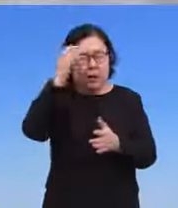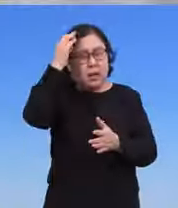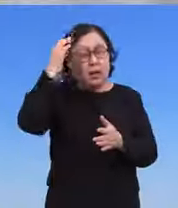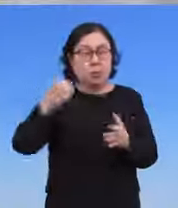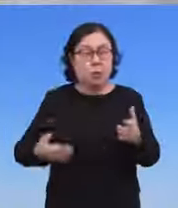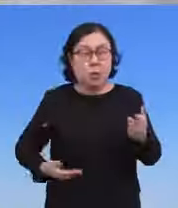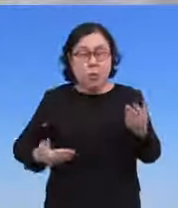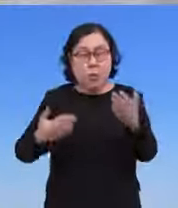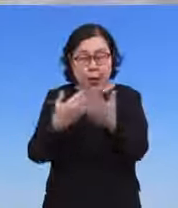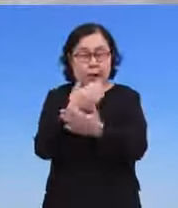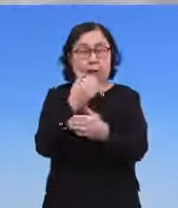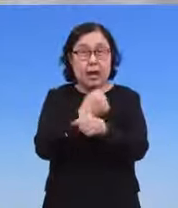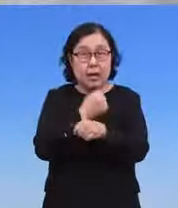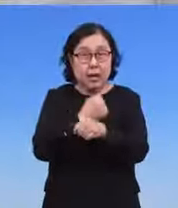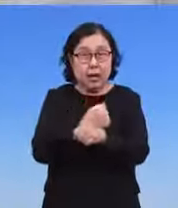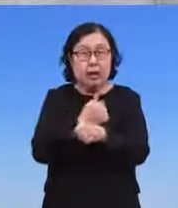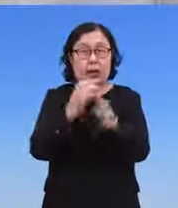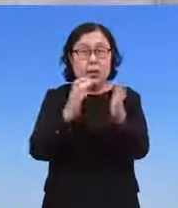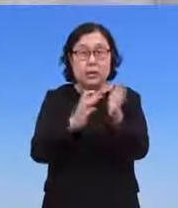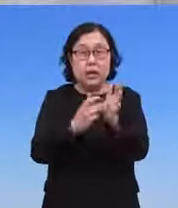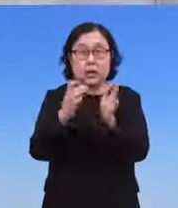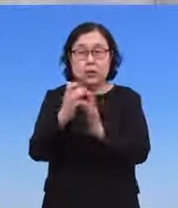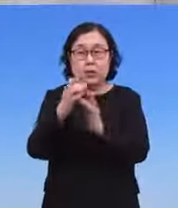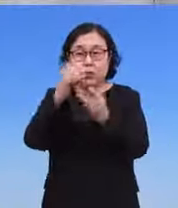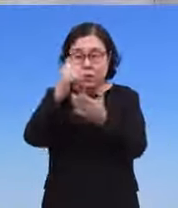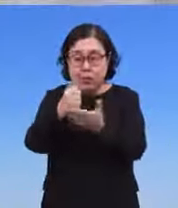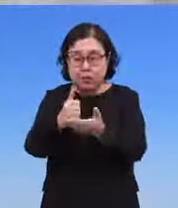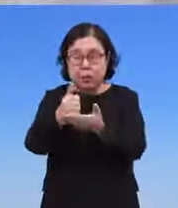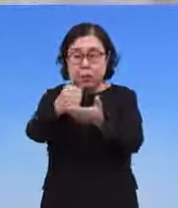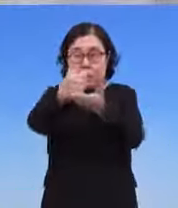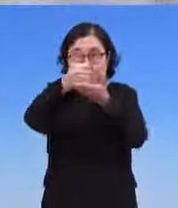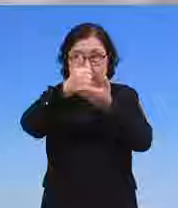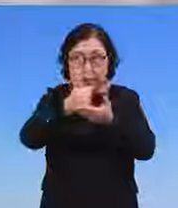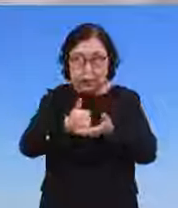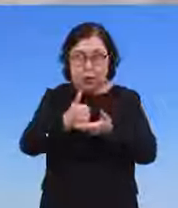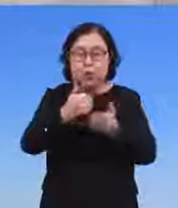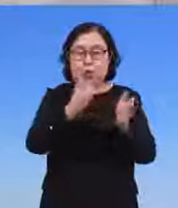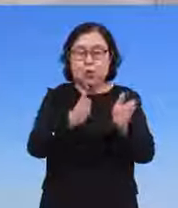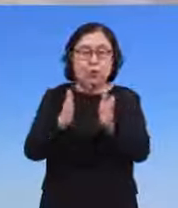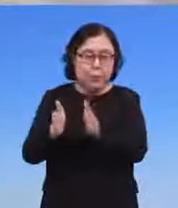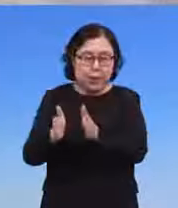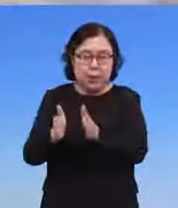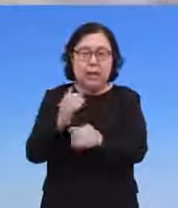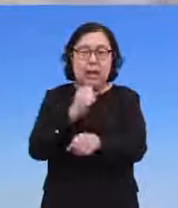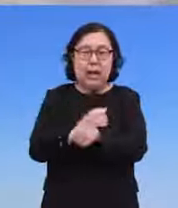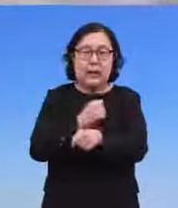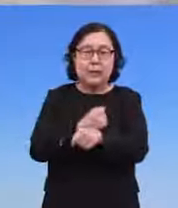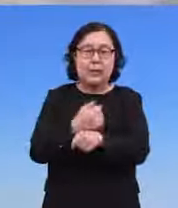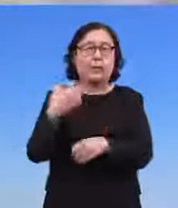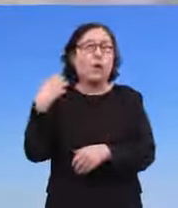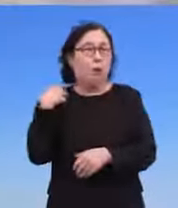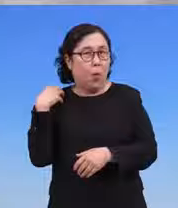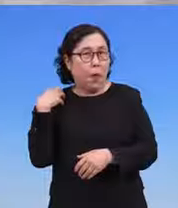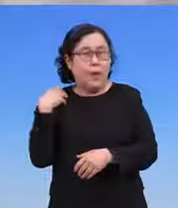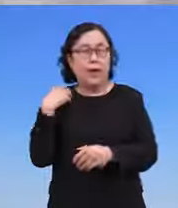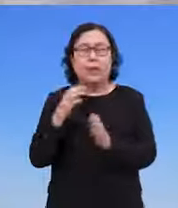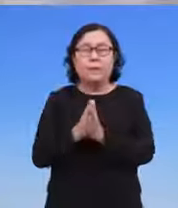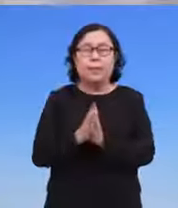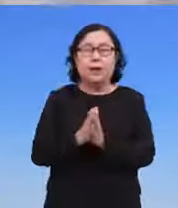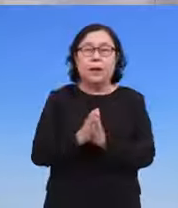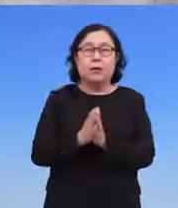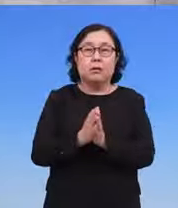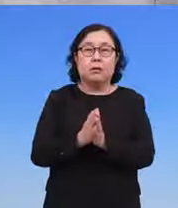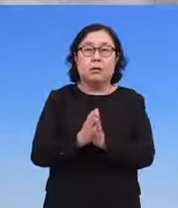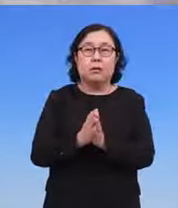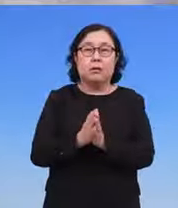심령을 깨닫고 회개하여 예수 그리스도를 맞을 준비를 하게 만드는 역할, 이게 세례 요한이 맡은 역할이라는